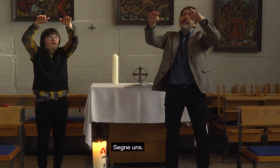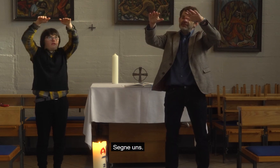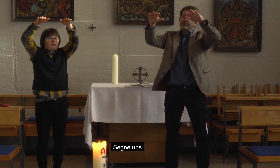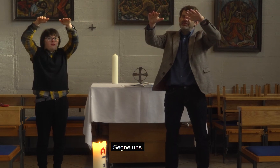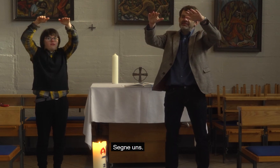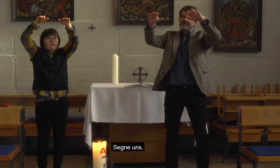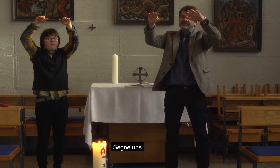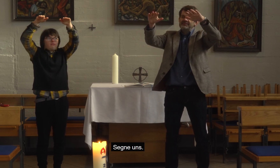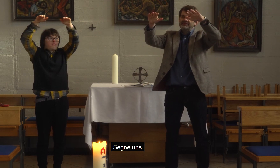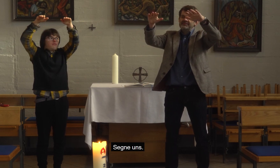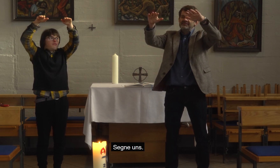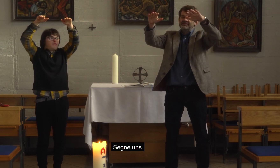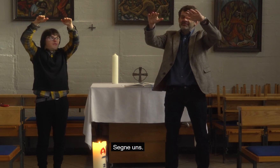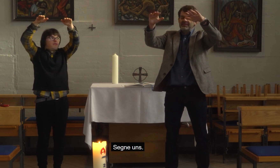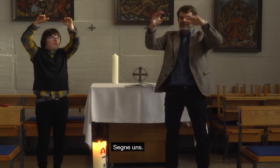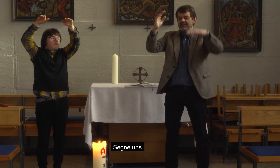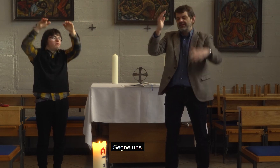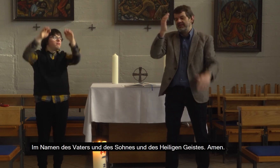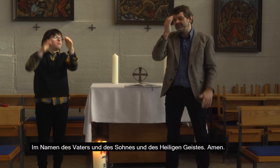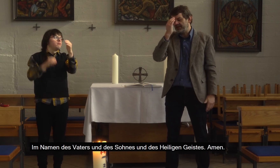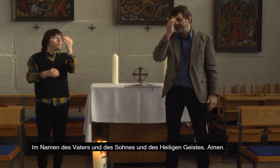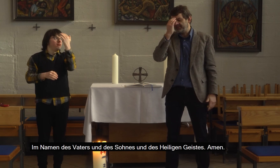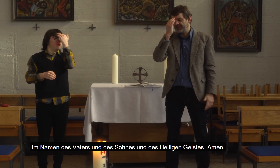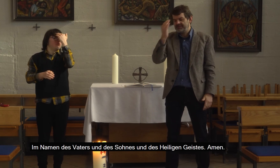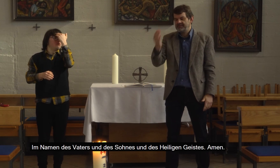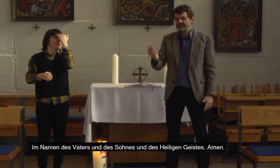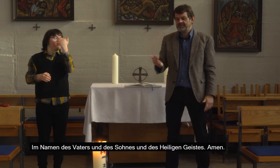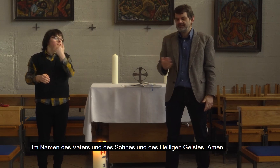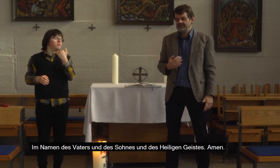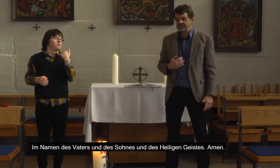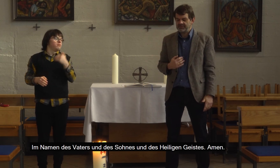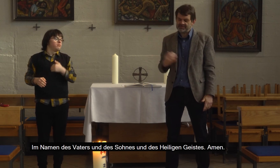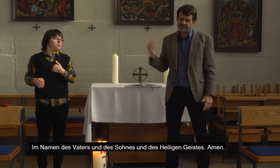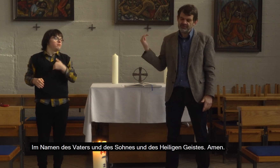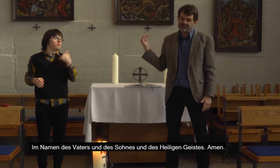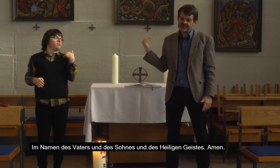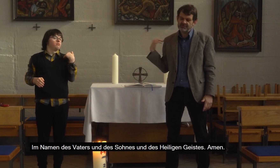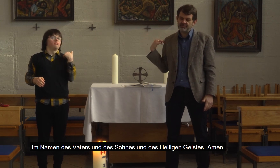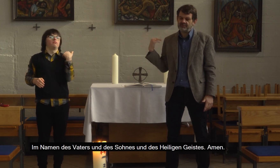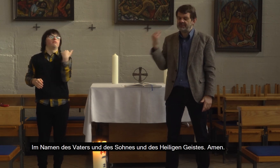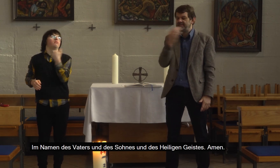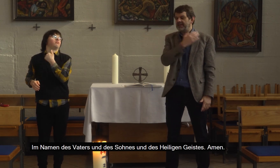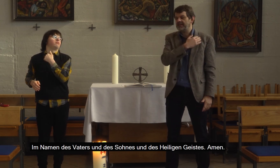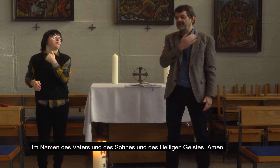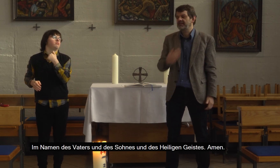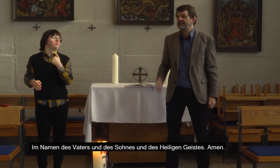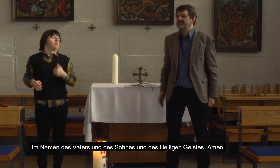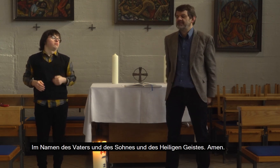Segne uns im Namen des Vaters und des Sohnes und des Heiligen Geistes.